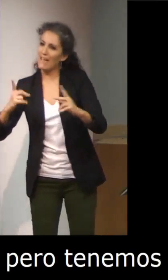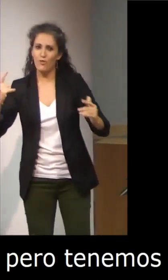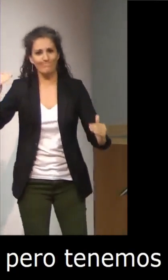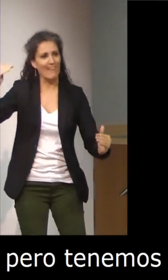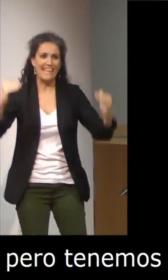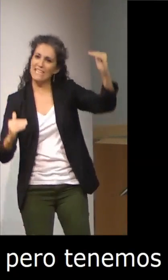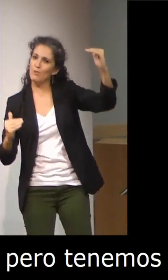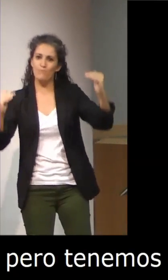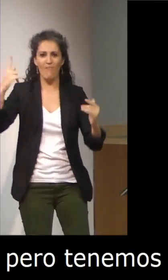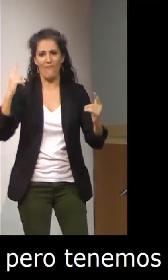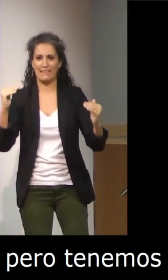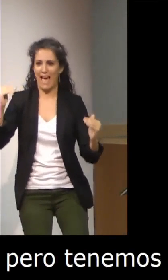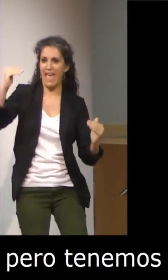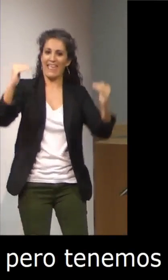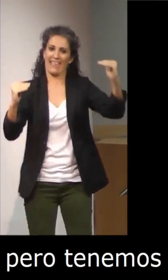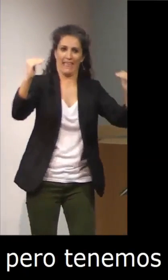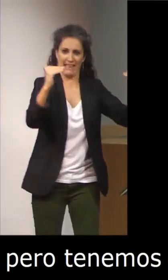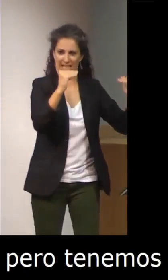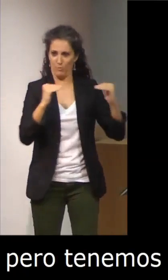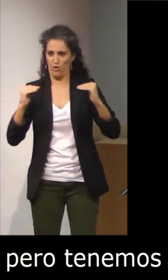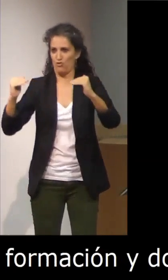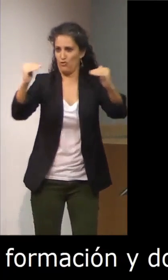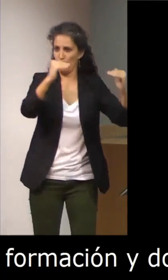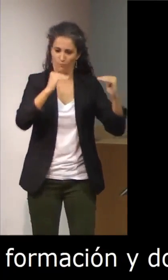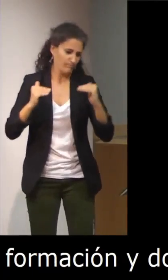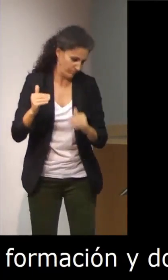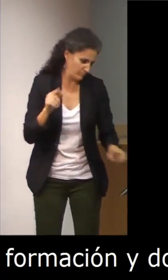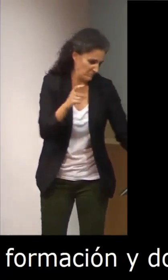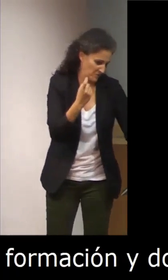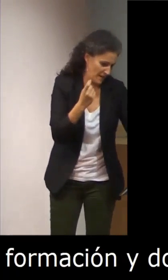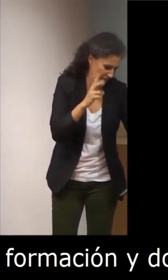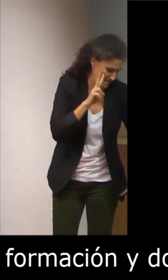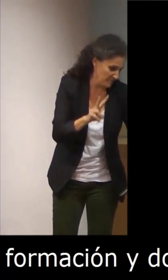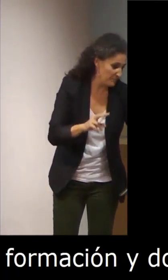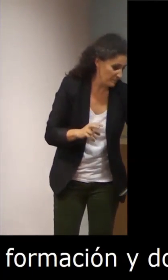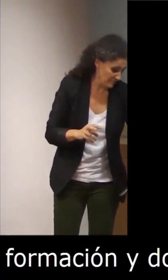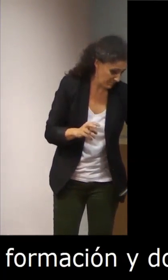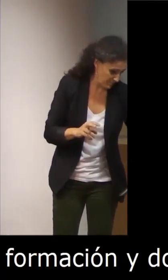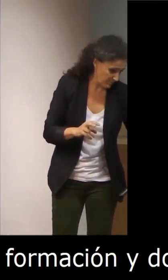no tanto en Sí en el campo de la investigación y tenemos que recuperar ese equilibrio